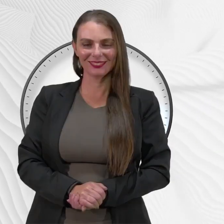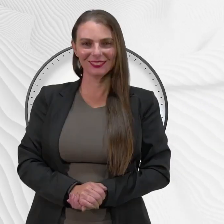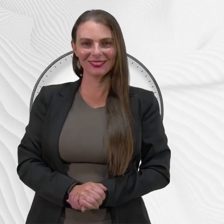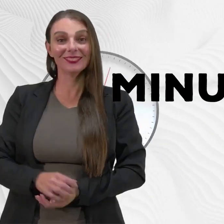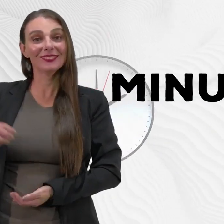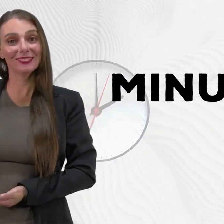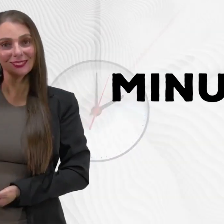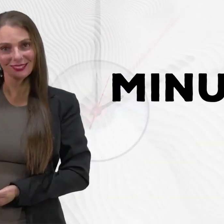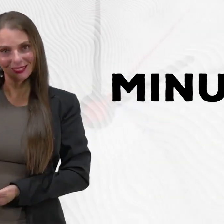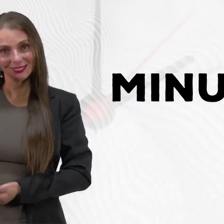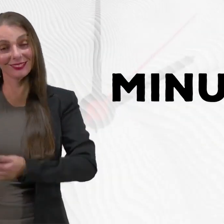Minuto